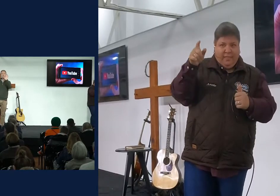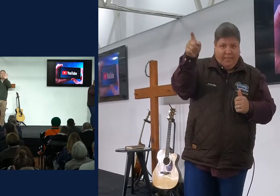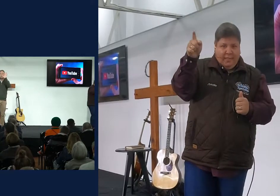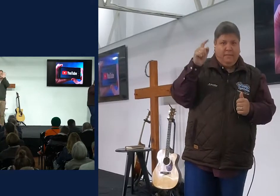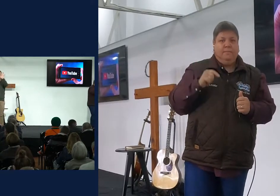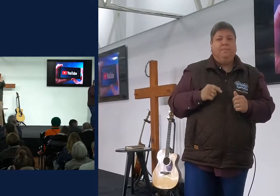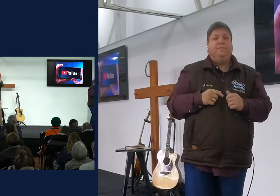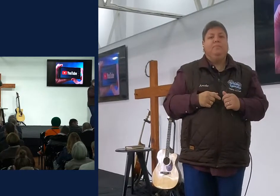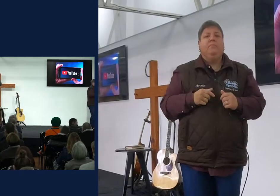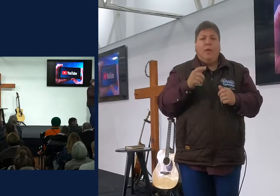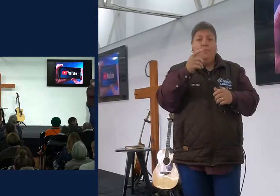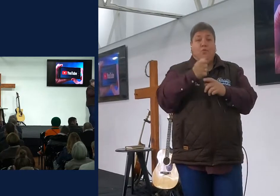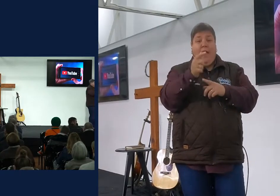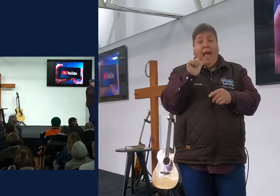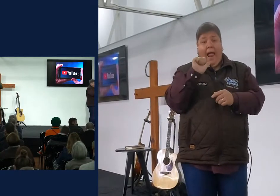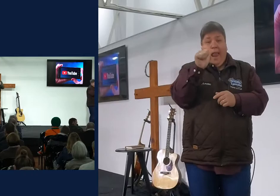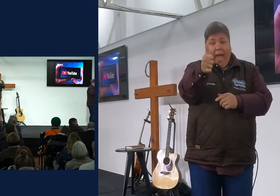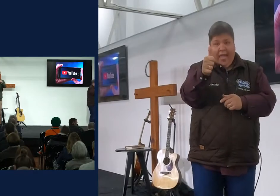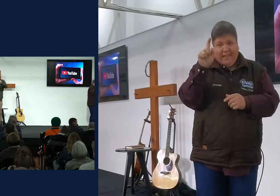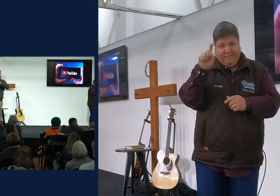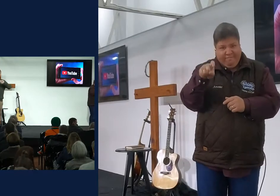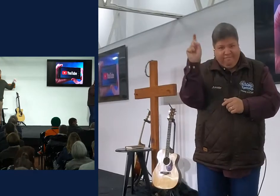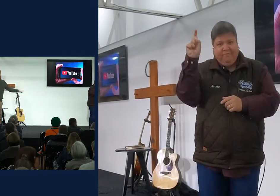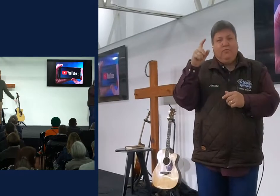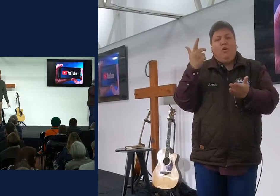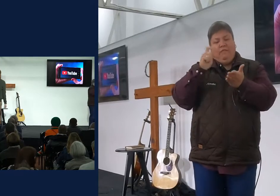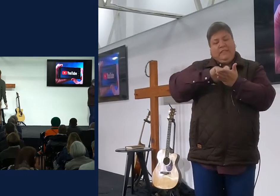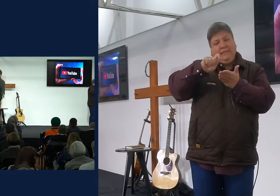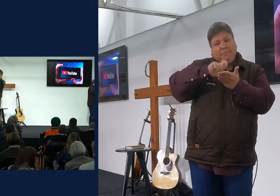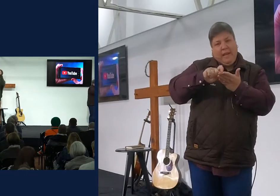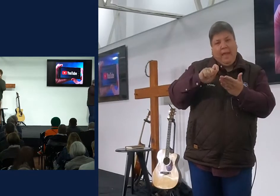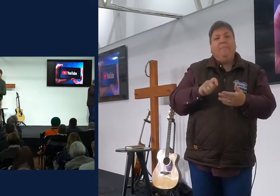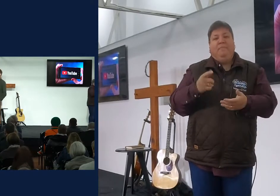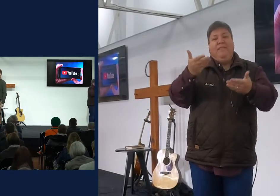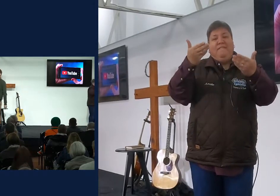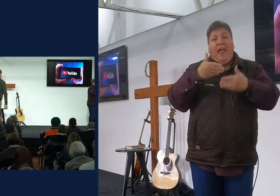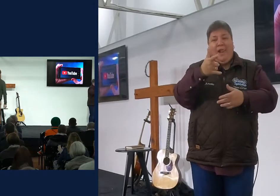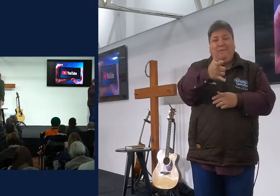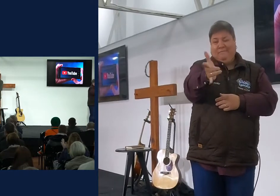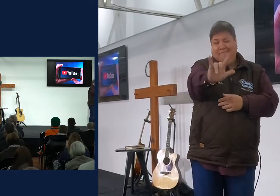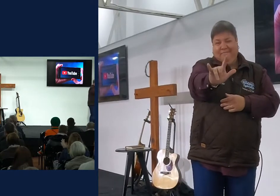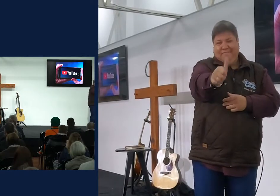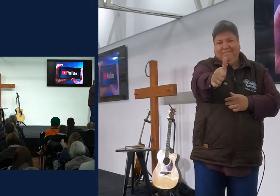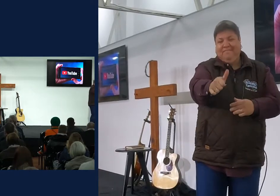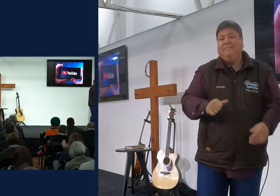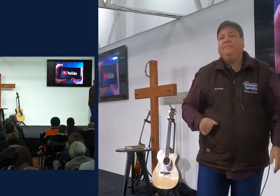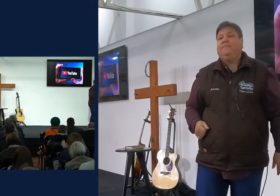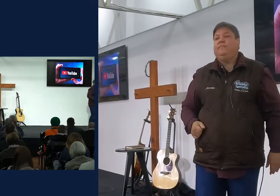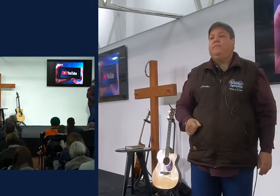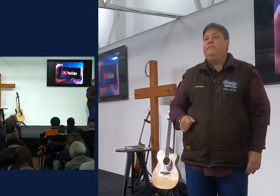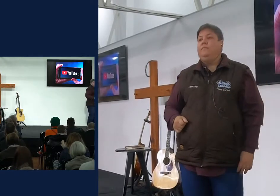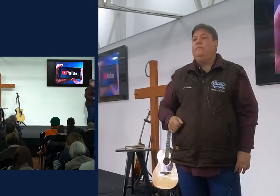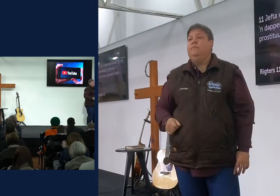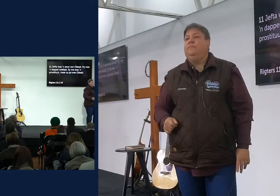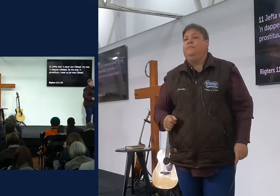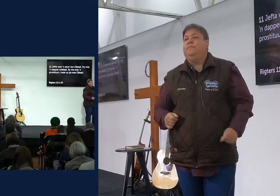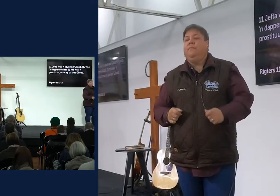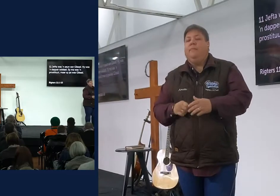welkom, en daar is ublief om te like en te subscribe, is een makkelijke manier om die woord uit te krijg, geef hulle ook een lekker handeklap toe, is lekker om in jou huis te wees.